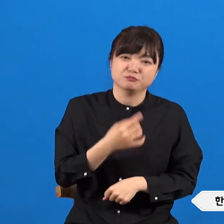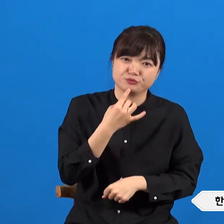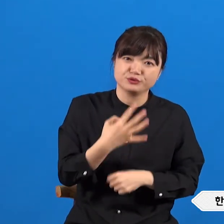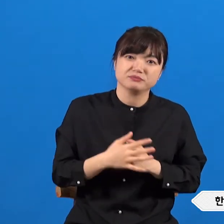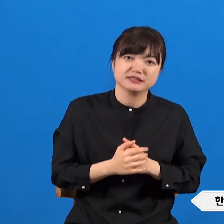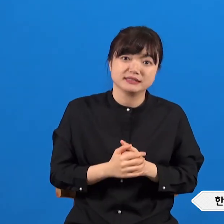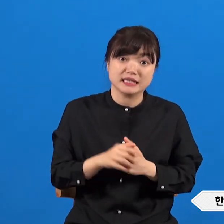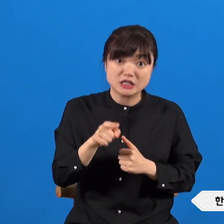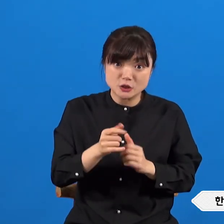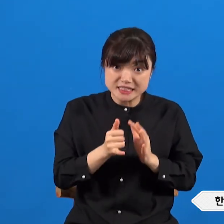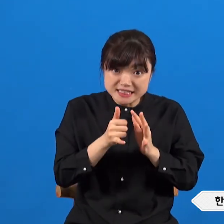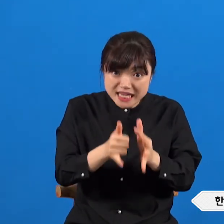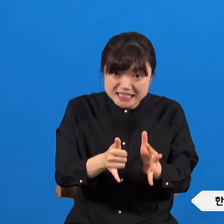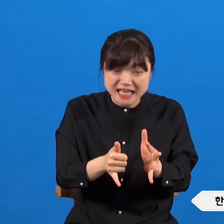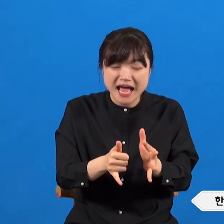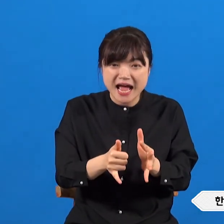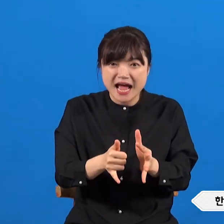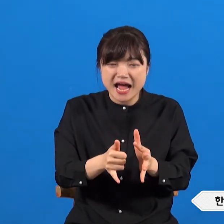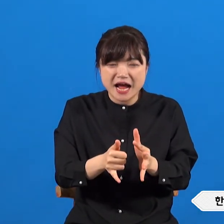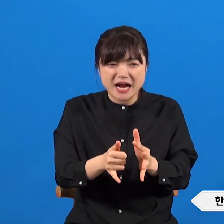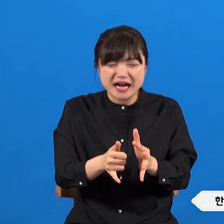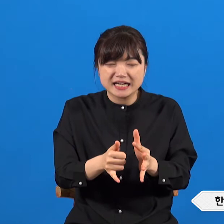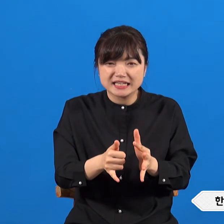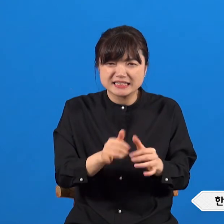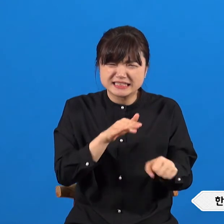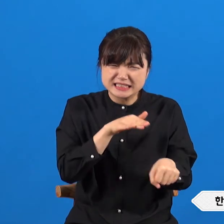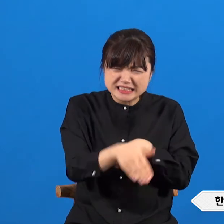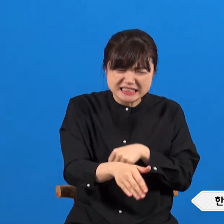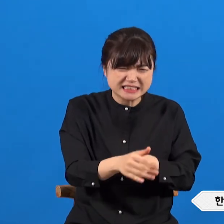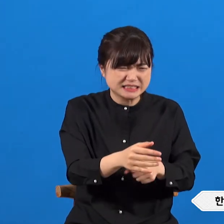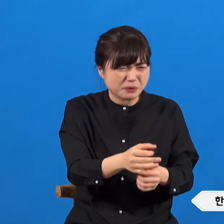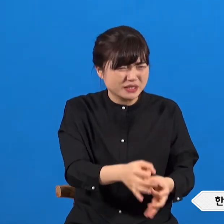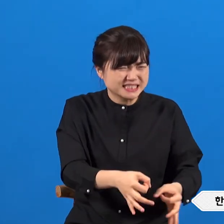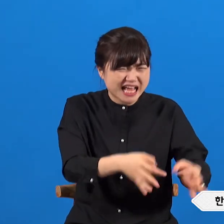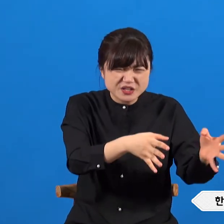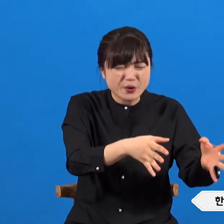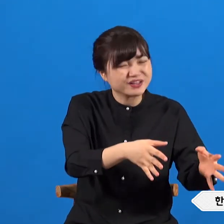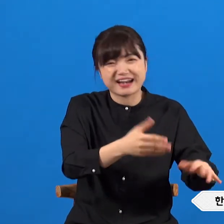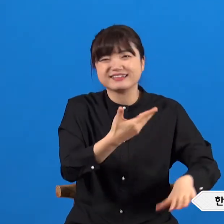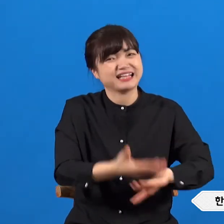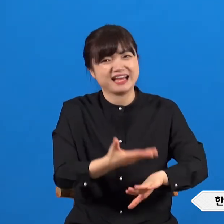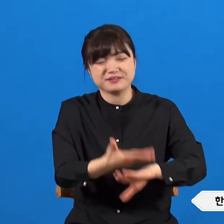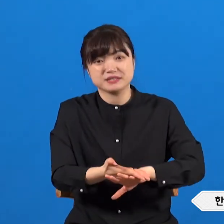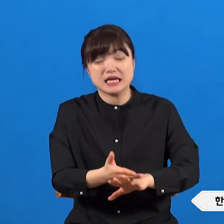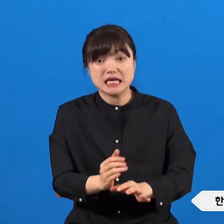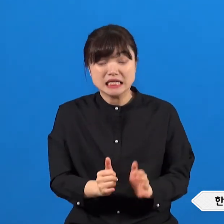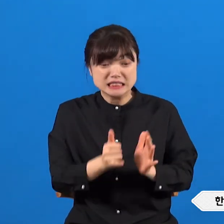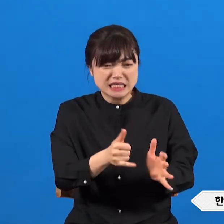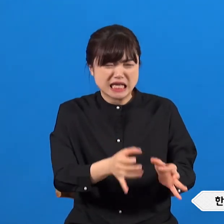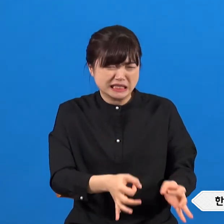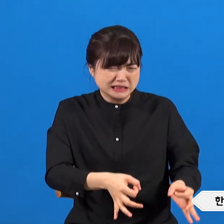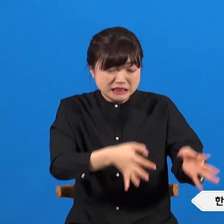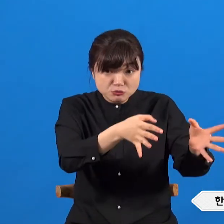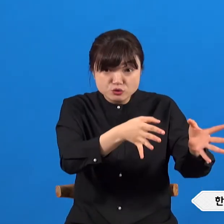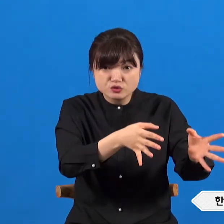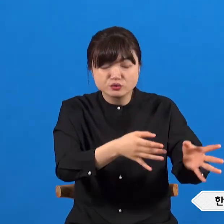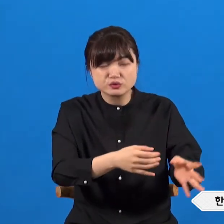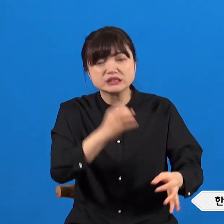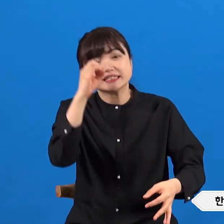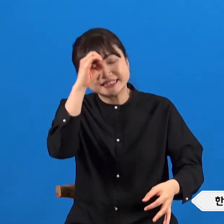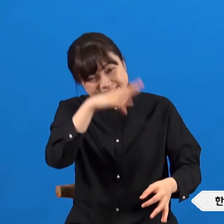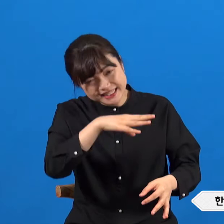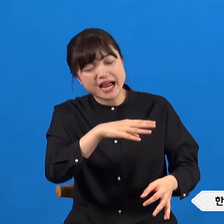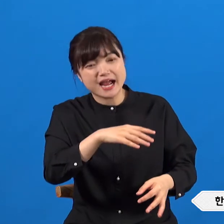그것이 세상의 자선 그런 행위하고는 다른 겁니다. 세상의 자선 행위는 그냥